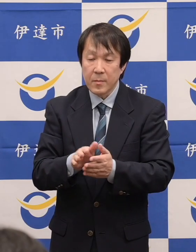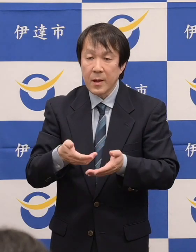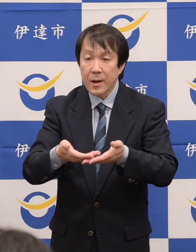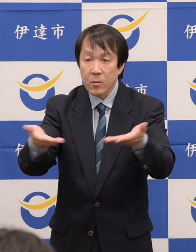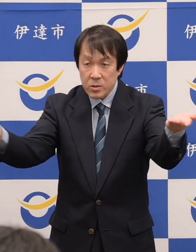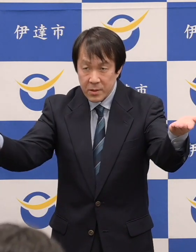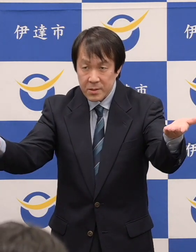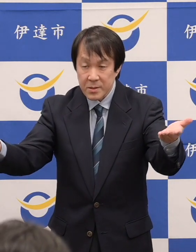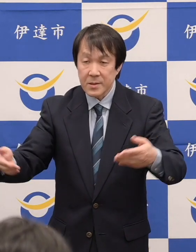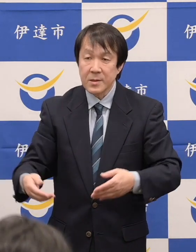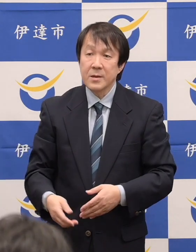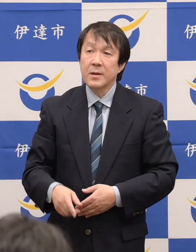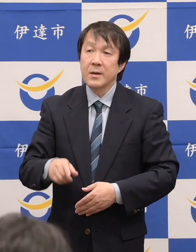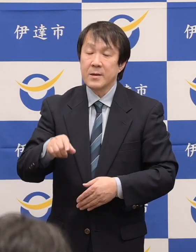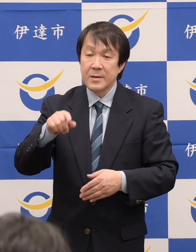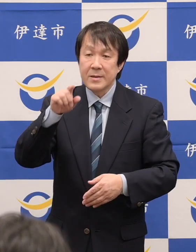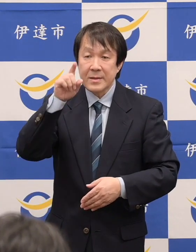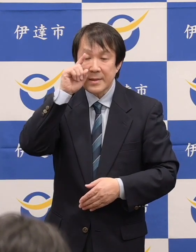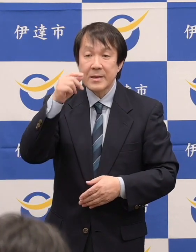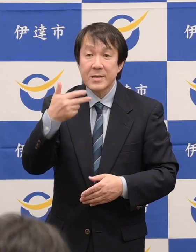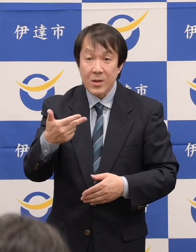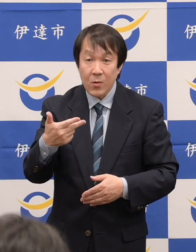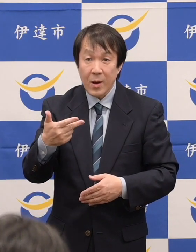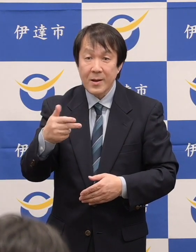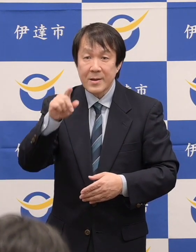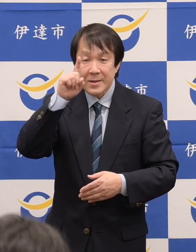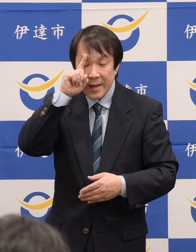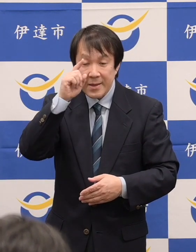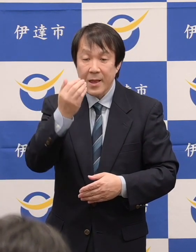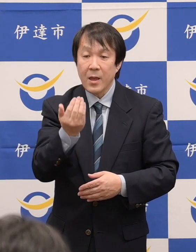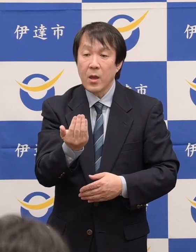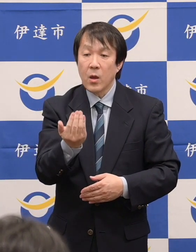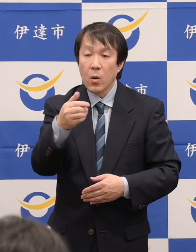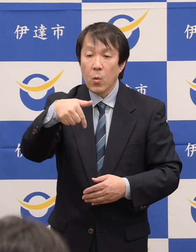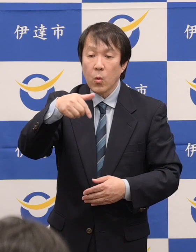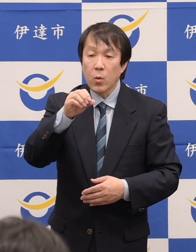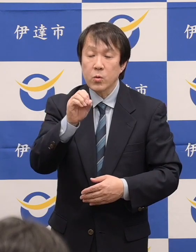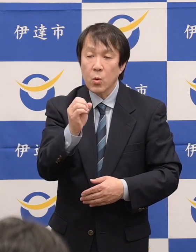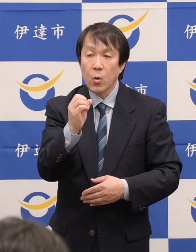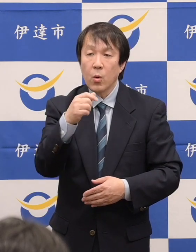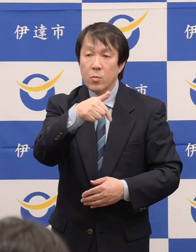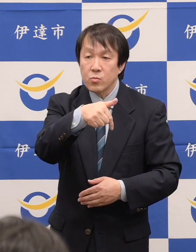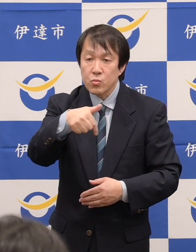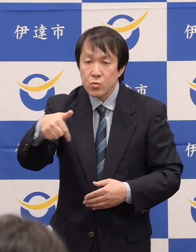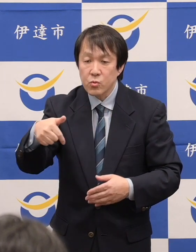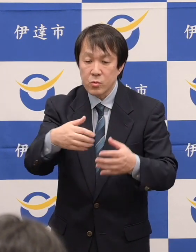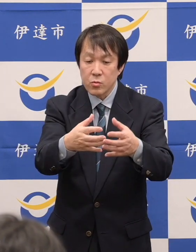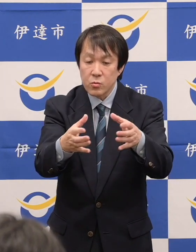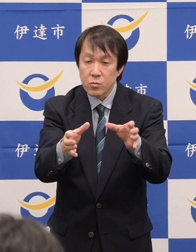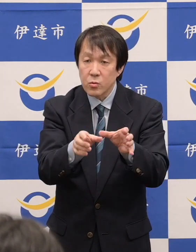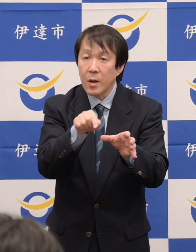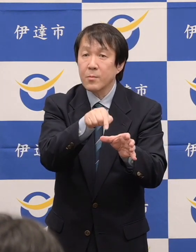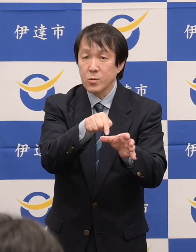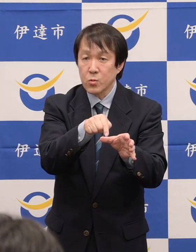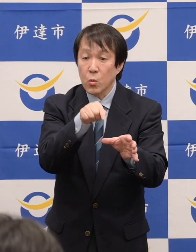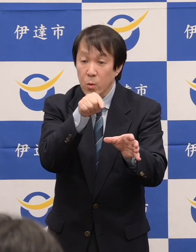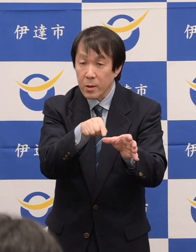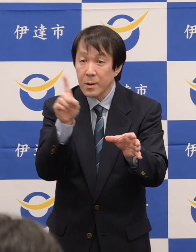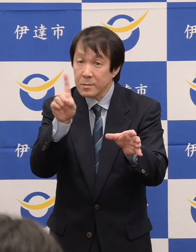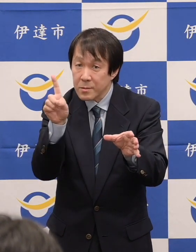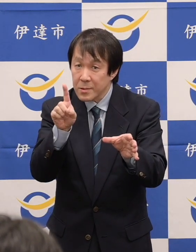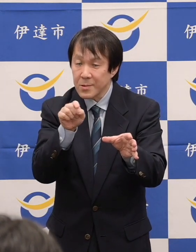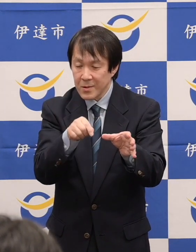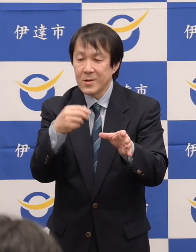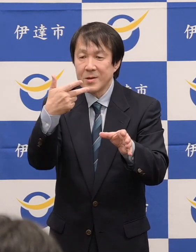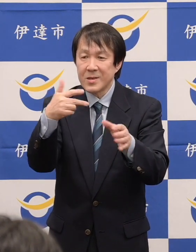ては伊達フォト部というものを作っておりまして、この伊達フォト部というのは市民の皆様